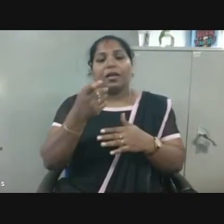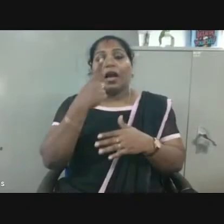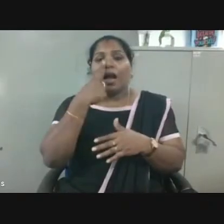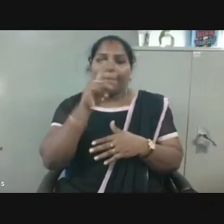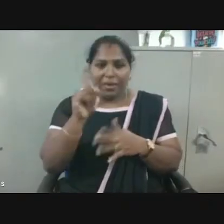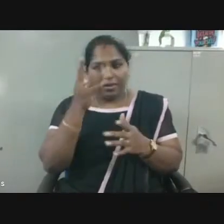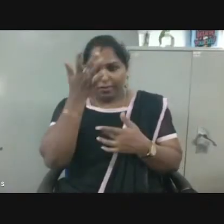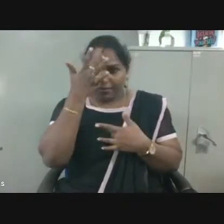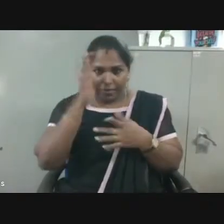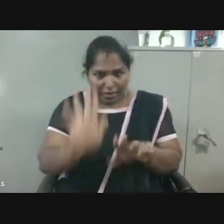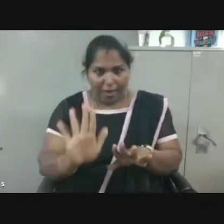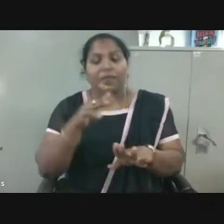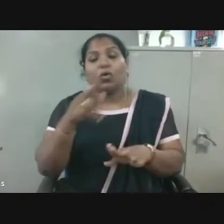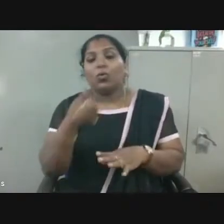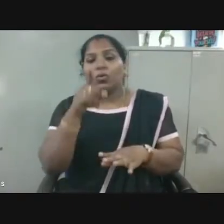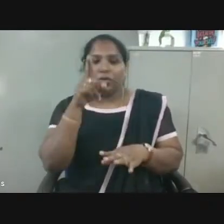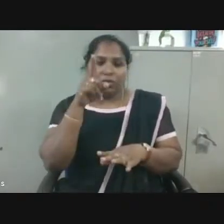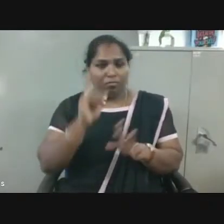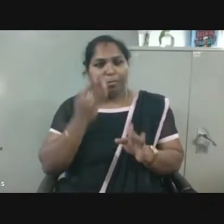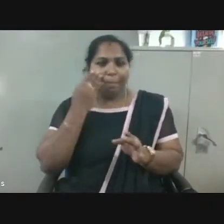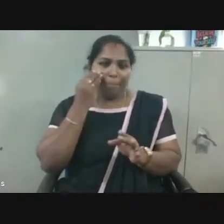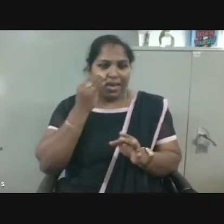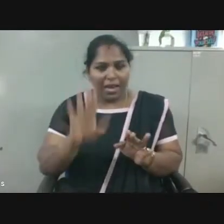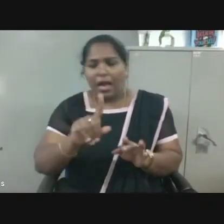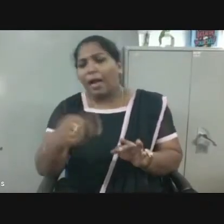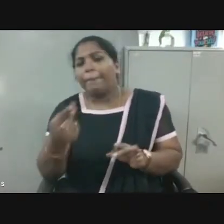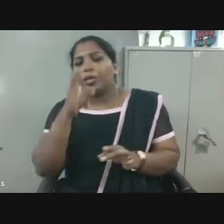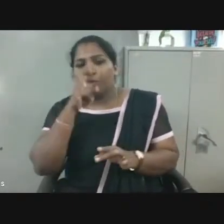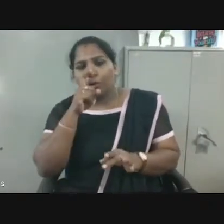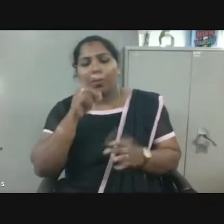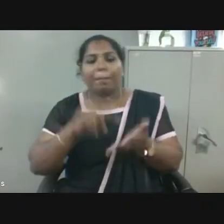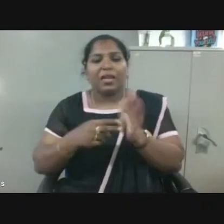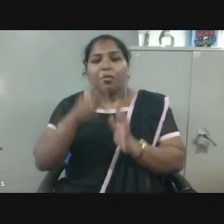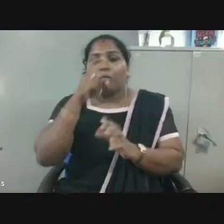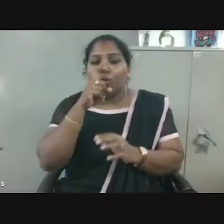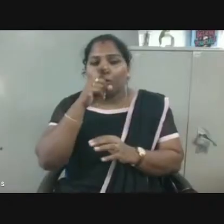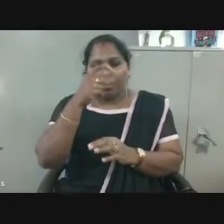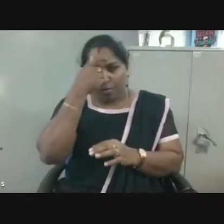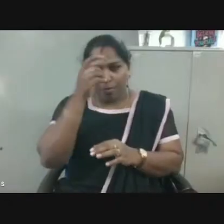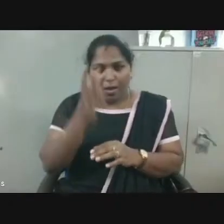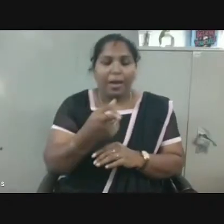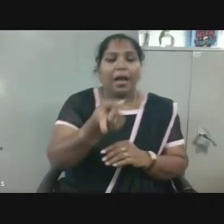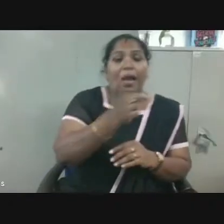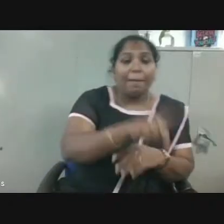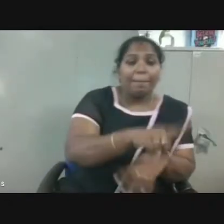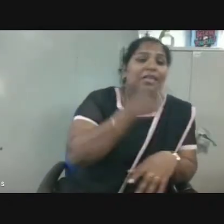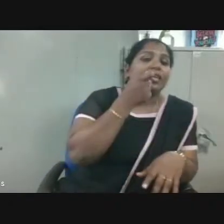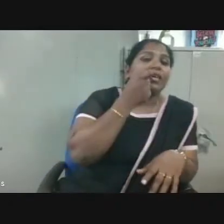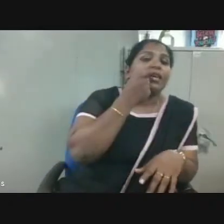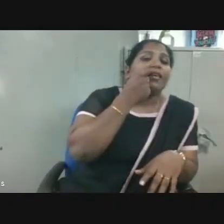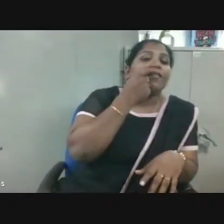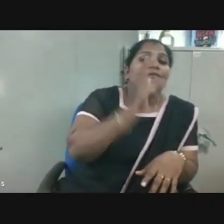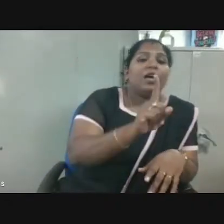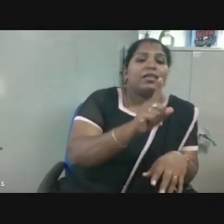ഈ 4 ക്രോമസോമും 4 തരത്തില് കോമ്പിനേഷൻ വരാം. ഒരു കോമ്പിനേഷൻ ഈ എക്സും അച്ഛന്റെ എക്സും അമ്മയുടെ നല്ല എക്സും